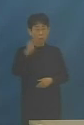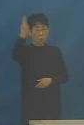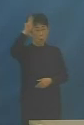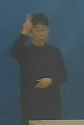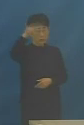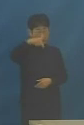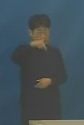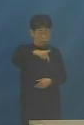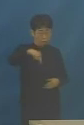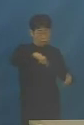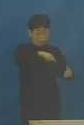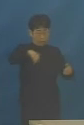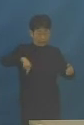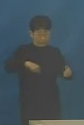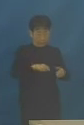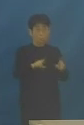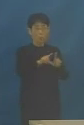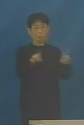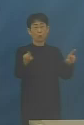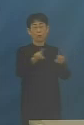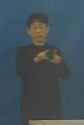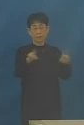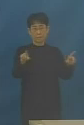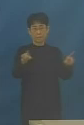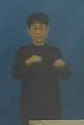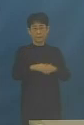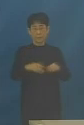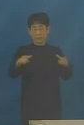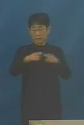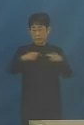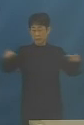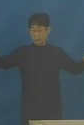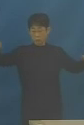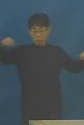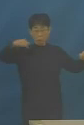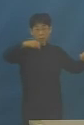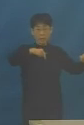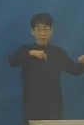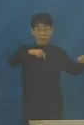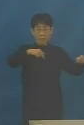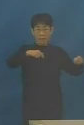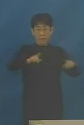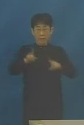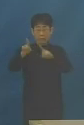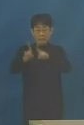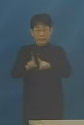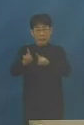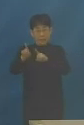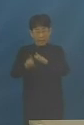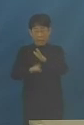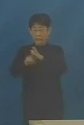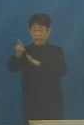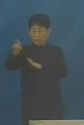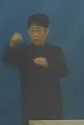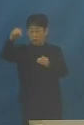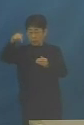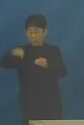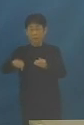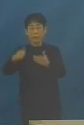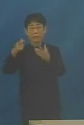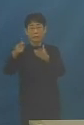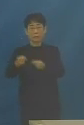内での選曲はもとよりとしまして全国での比例代表の議席を獲得をすることになりまし